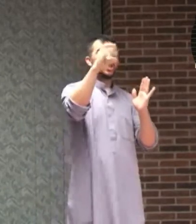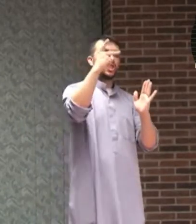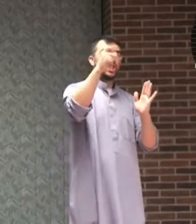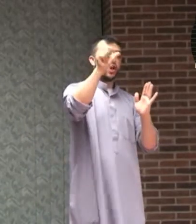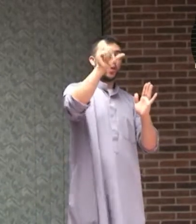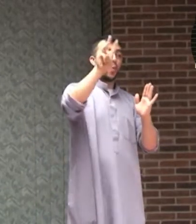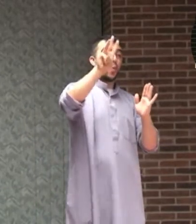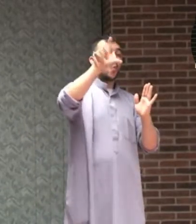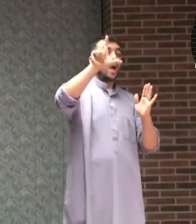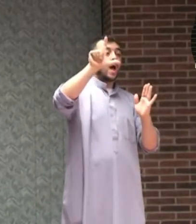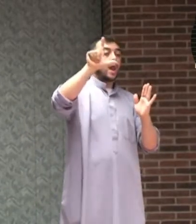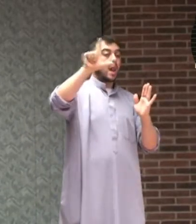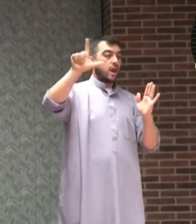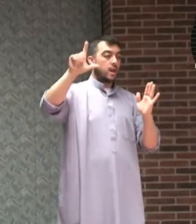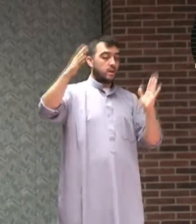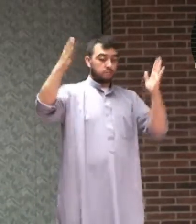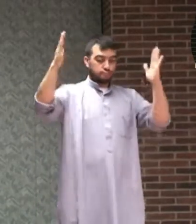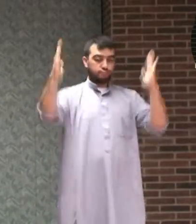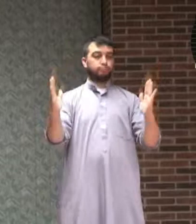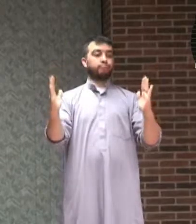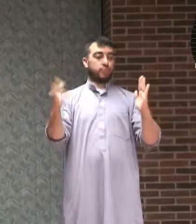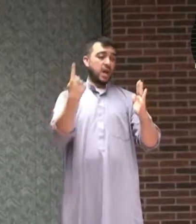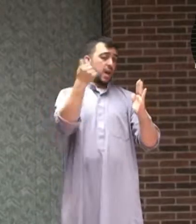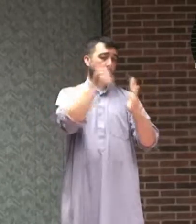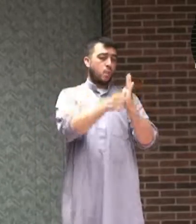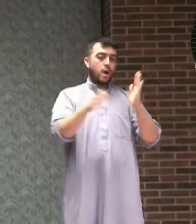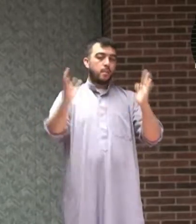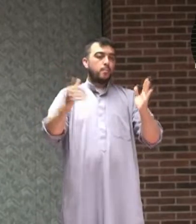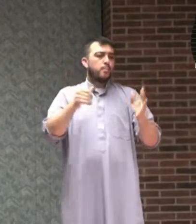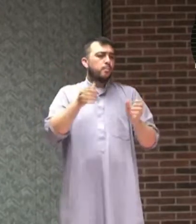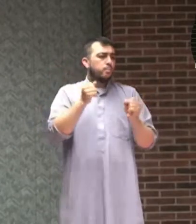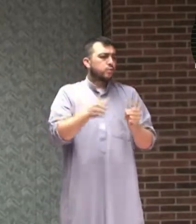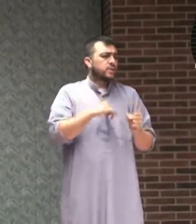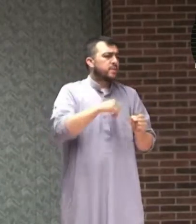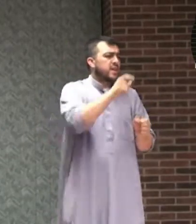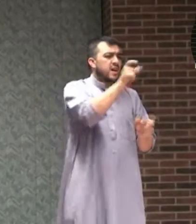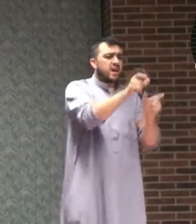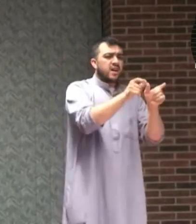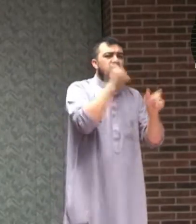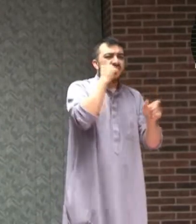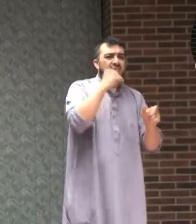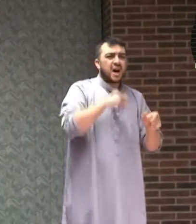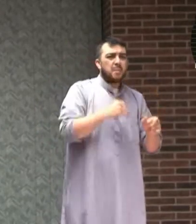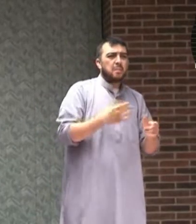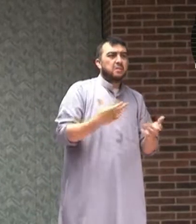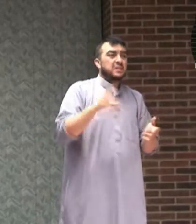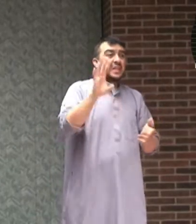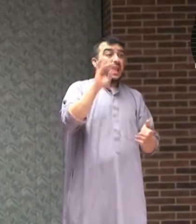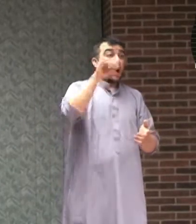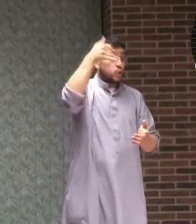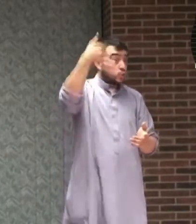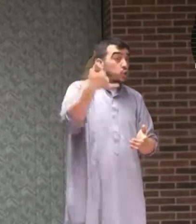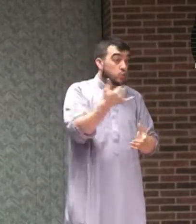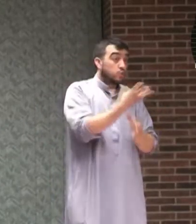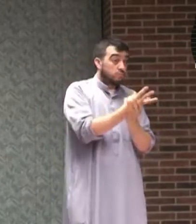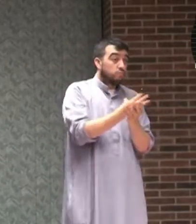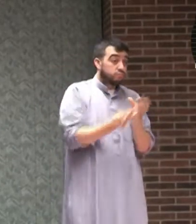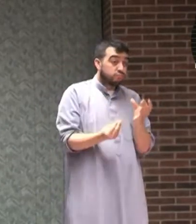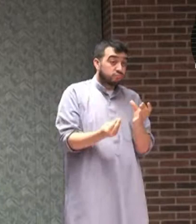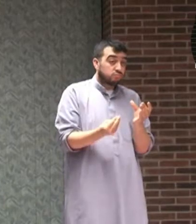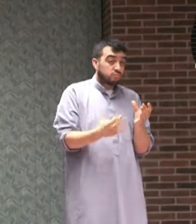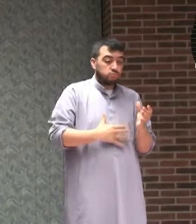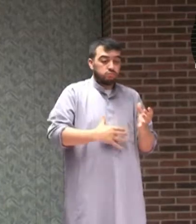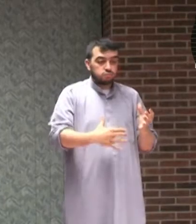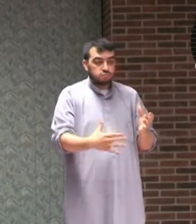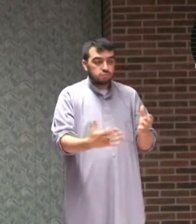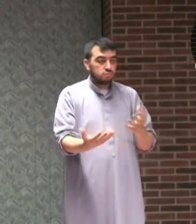un mois, et pour celles, par exemple, qui auraient ses lochus, par exemple, ou qui auraient, par exemple, accouché, etc., et qui auraient 40 jours à remettre, enfin, qui auraient 40